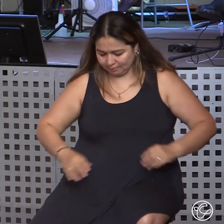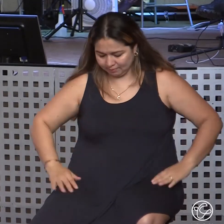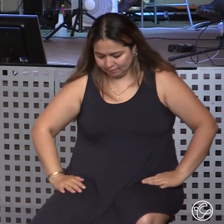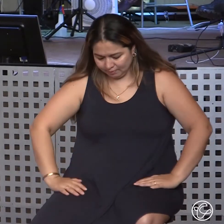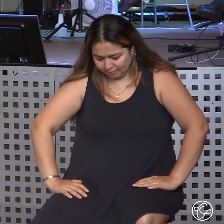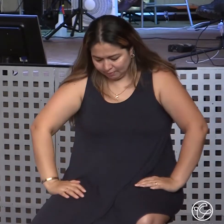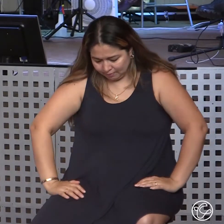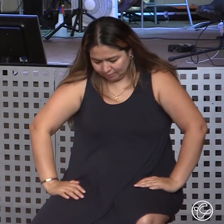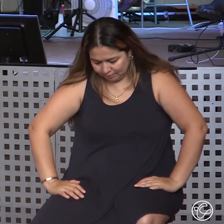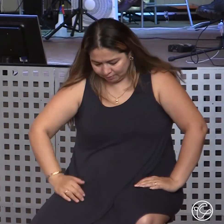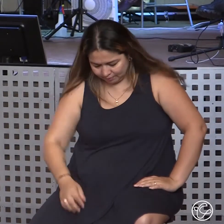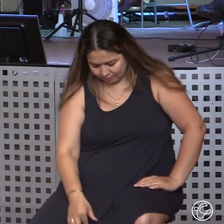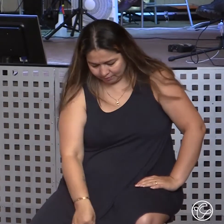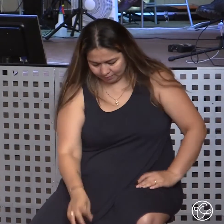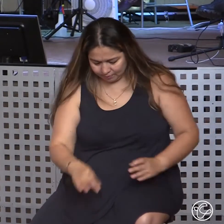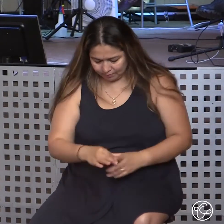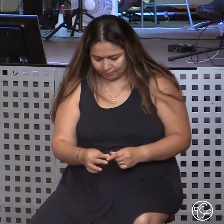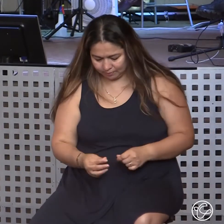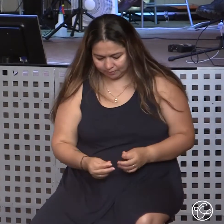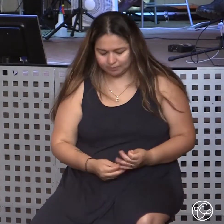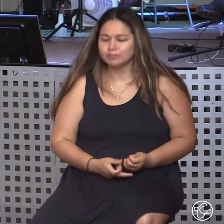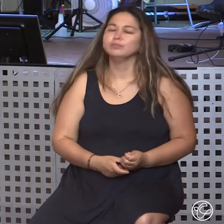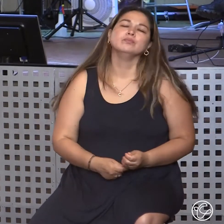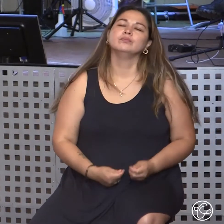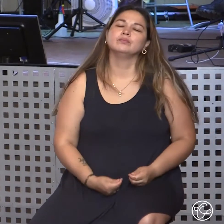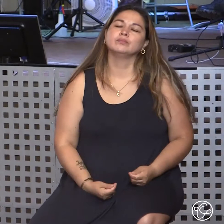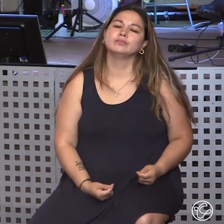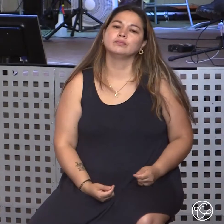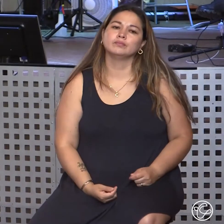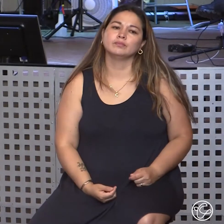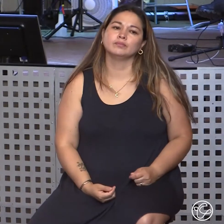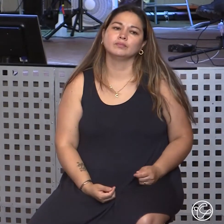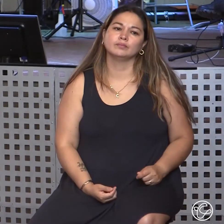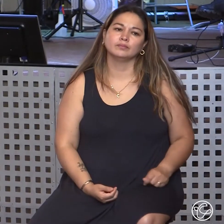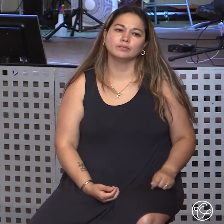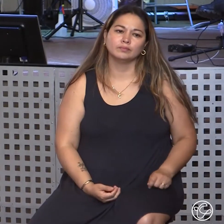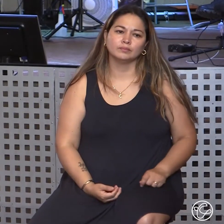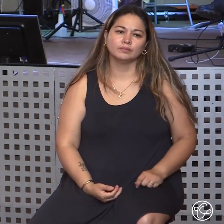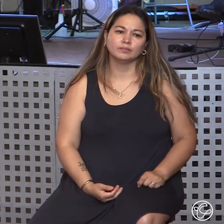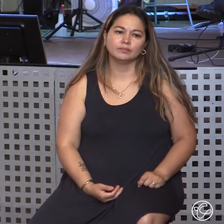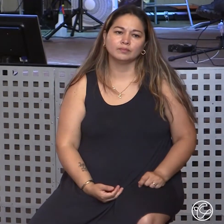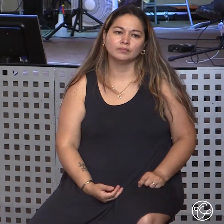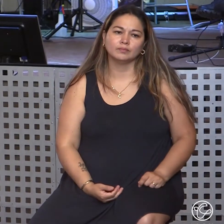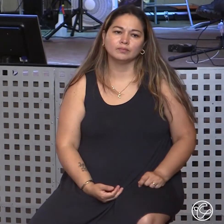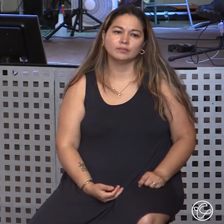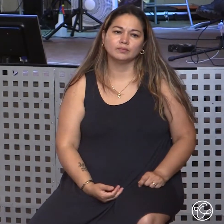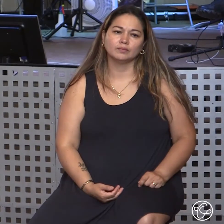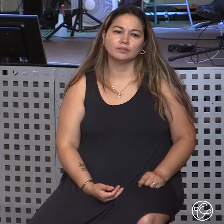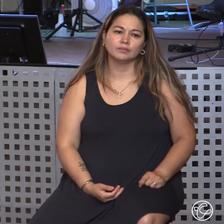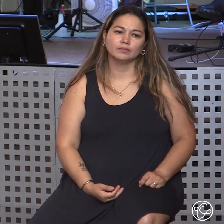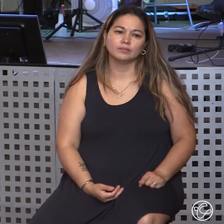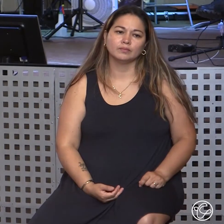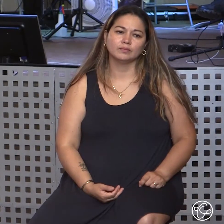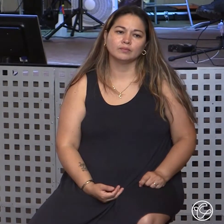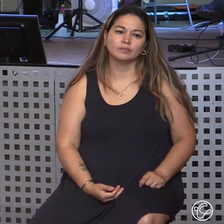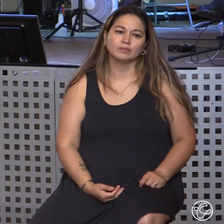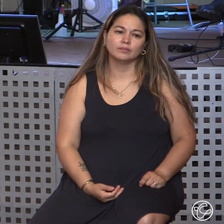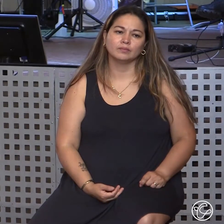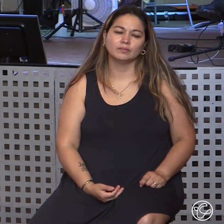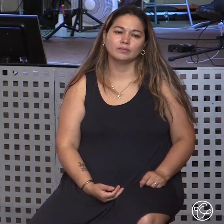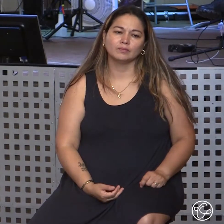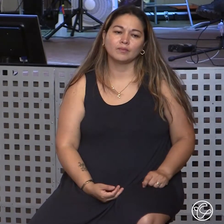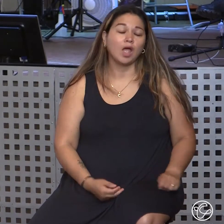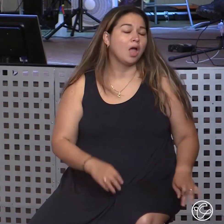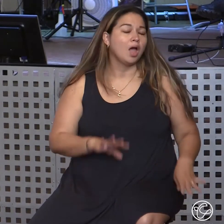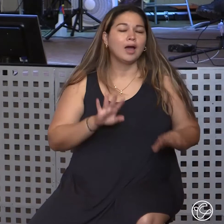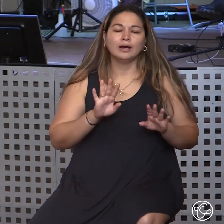de Dios y parece una ola y se extingue, porque el pueblo no ha aprendido a sostenerlo.